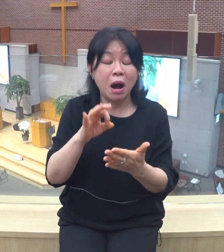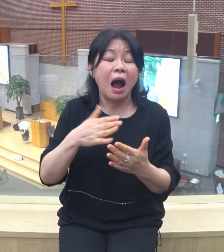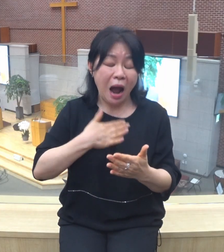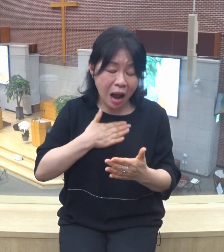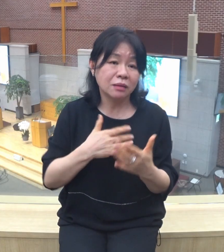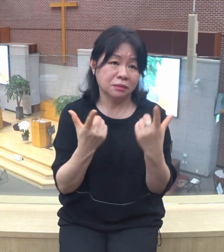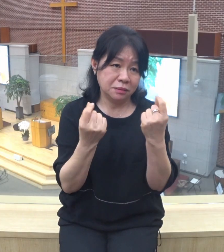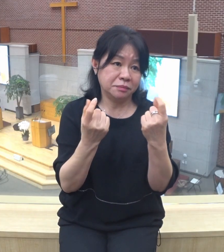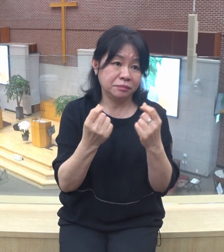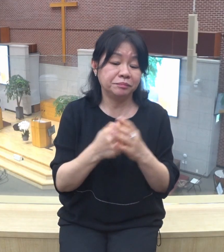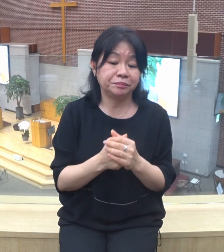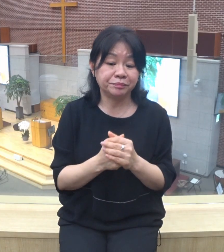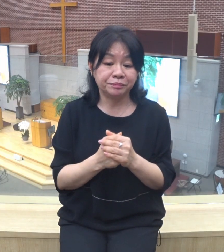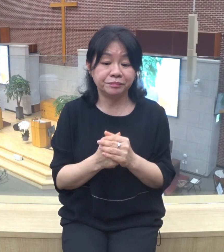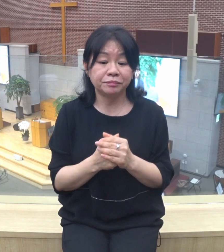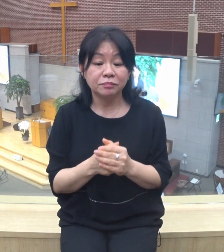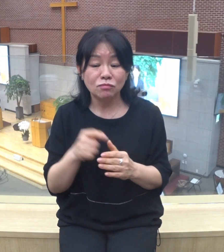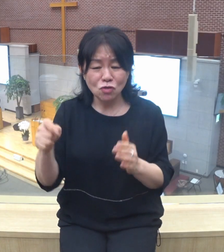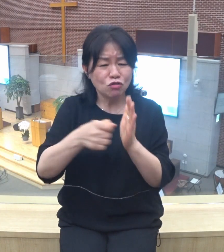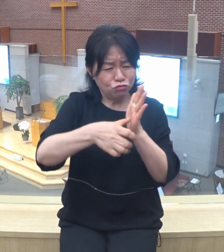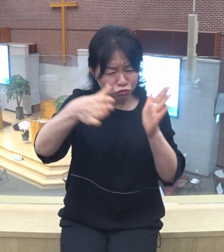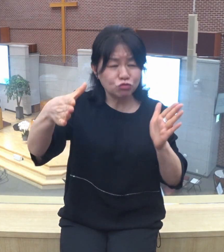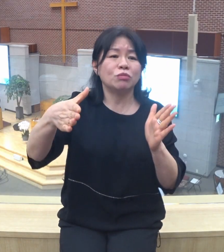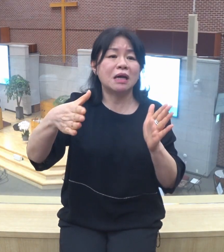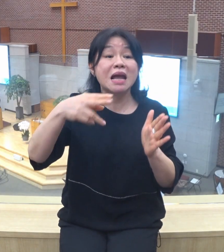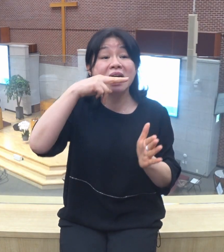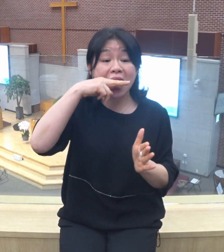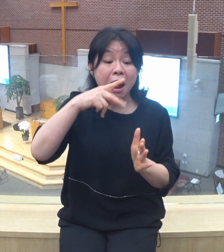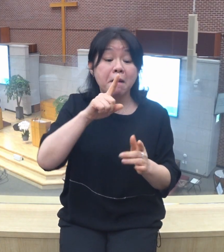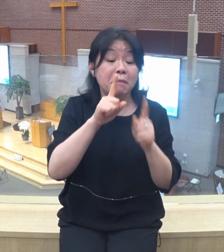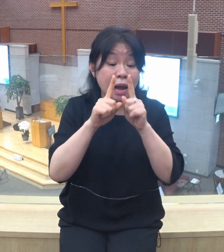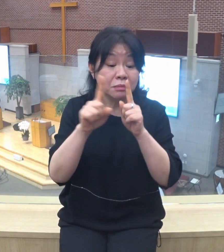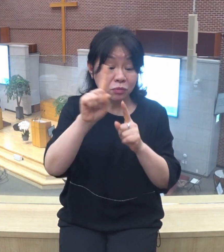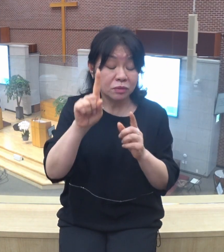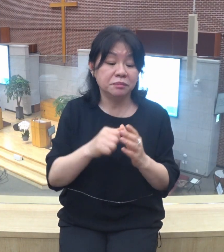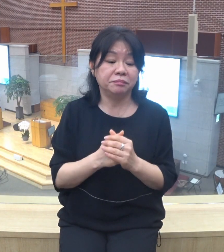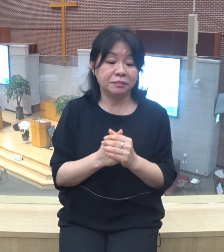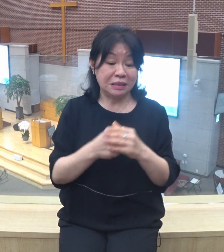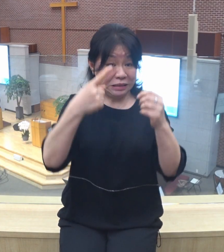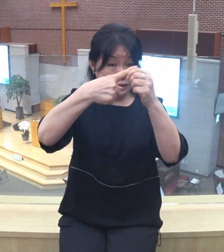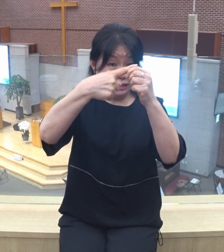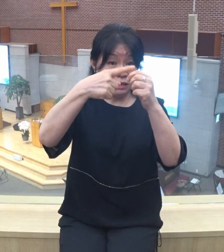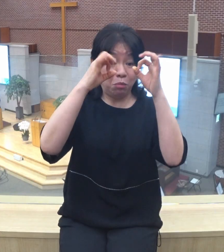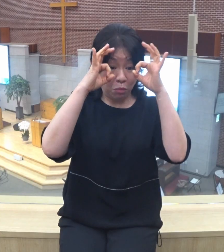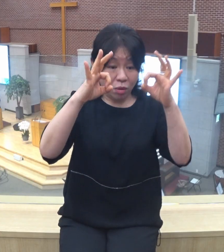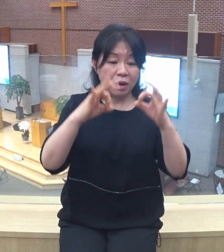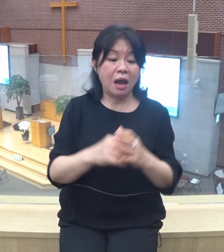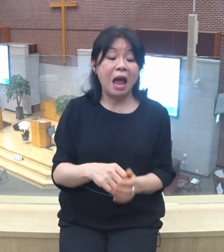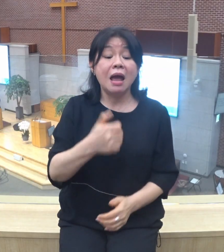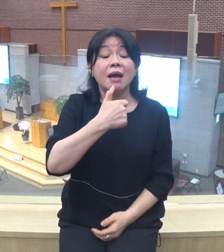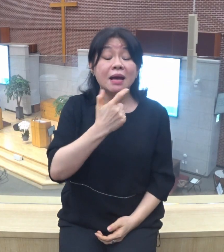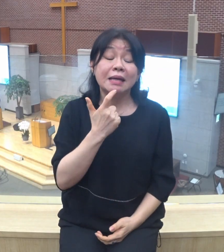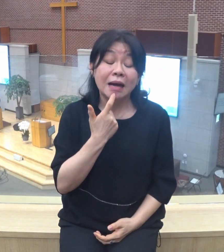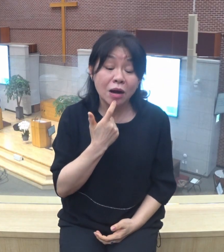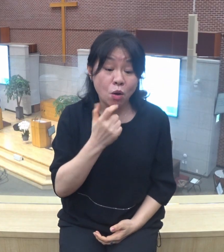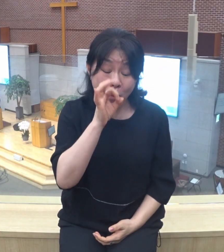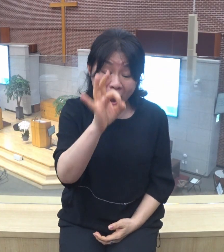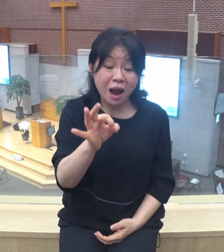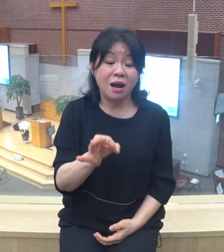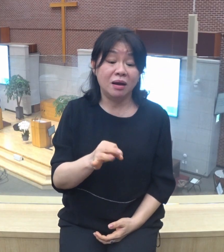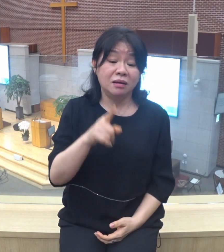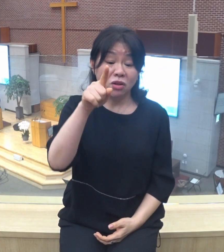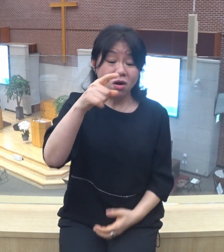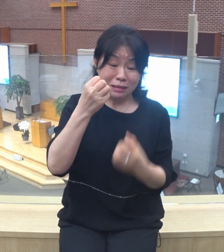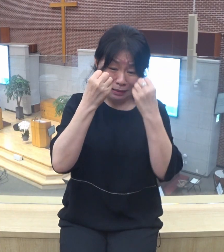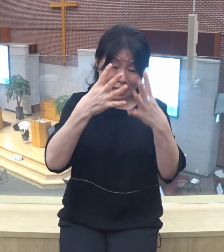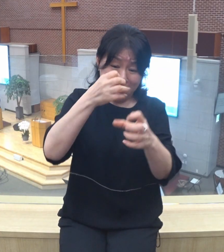구절은 구약 성경 중에서 가장 유명한 말씀 중에 하나일 것입니다. 1절 말씀을 함께 읽어보겠습니다.